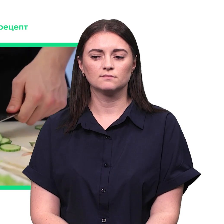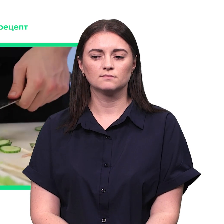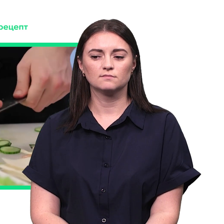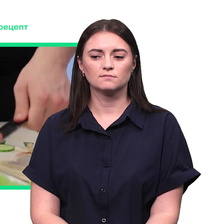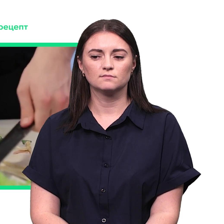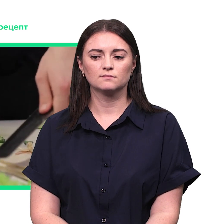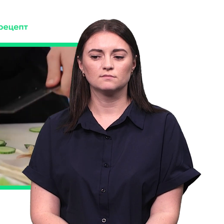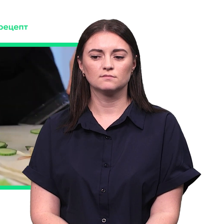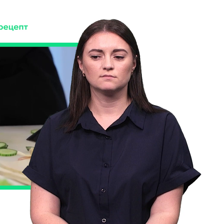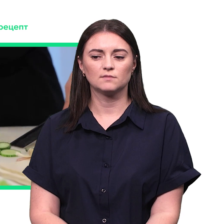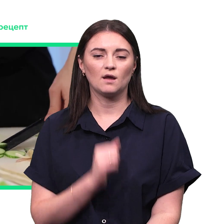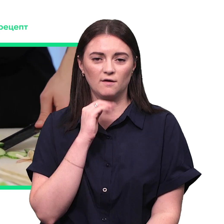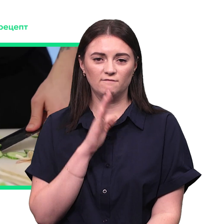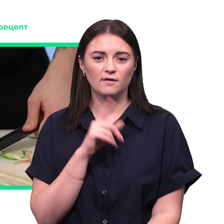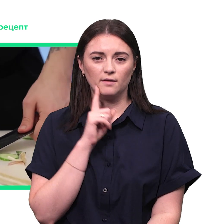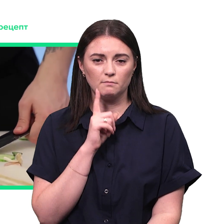Все, думаю, хватит нам пока.